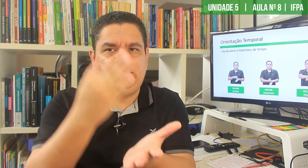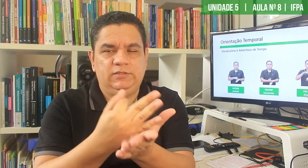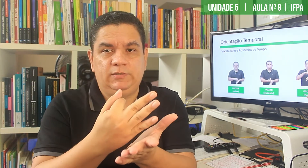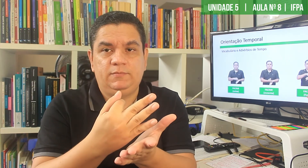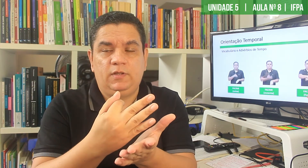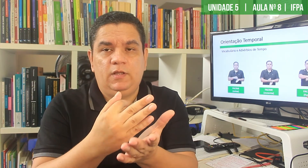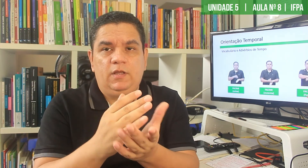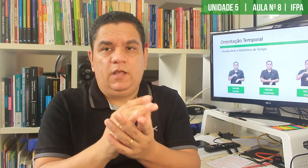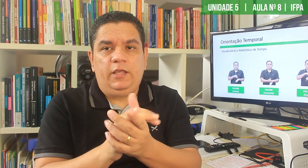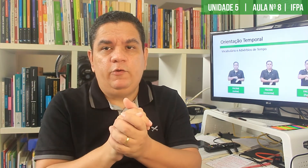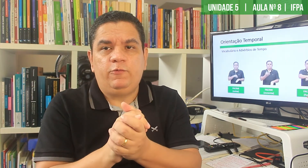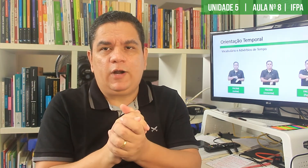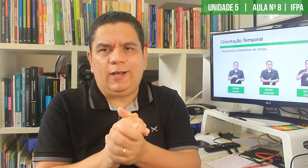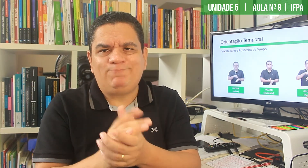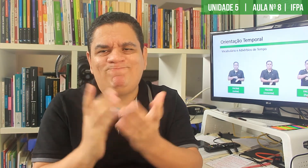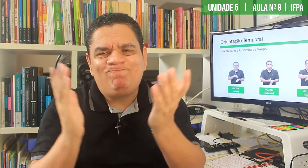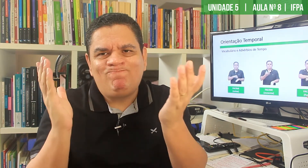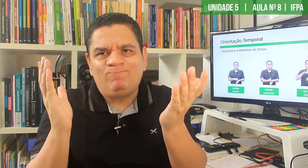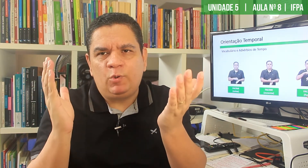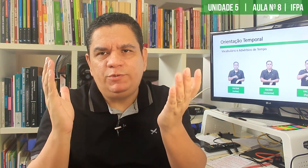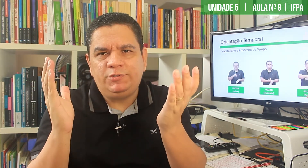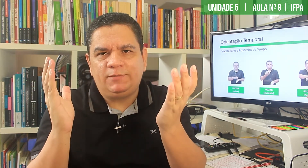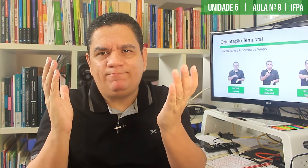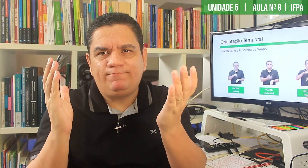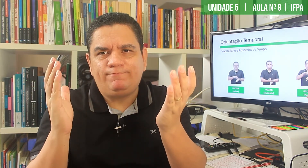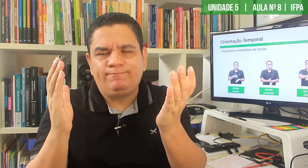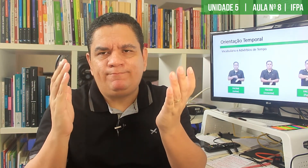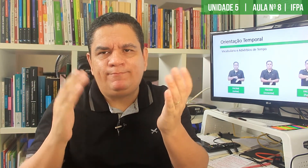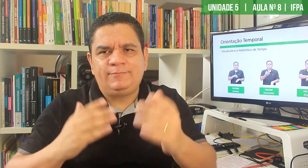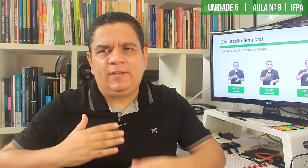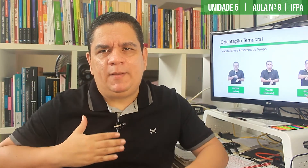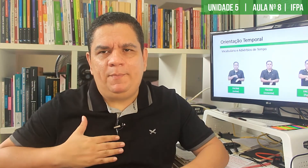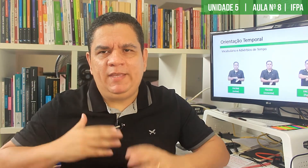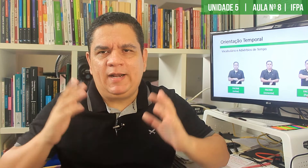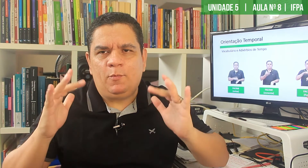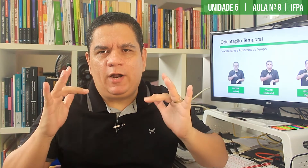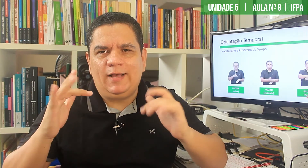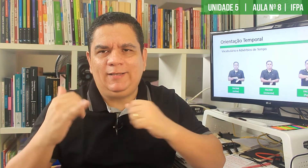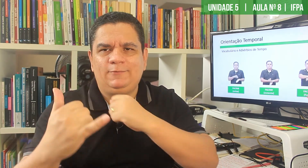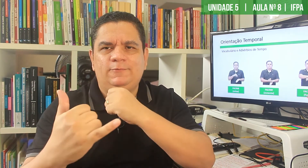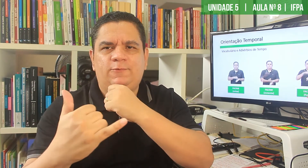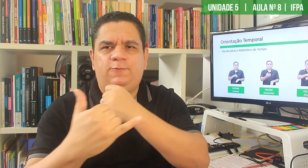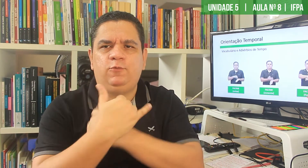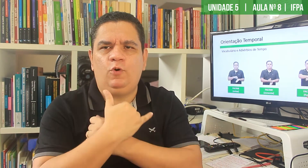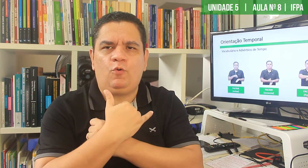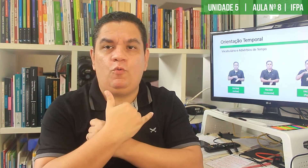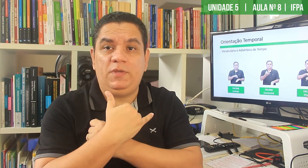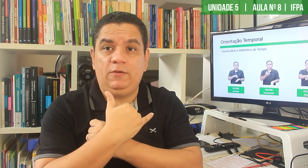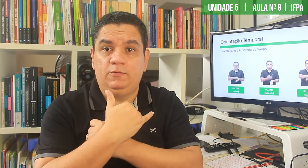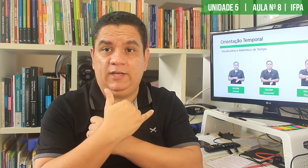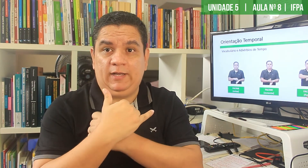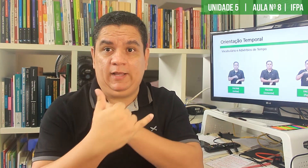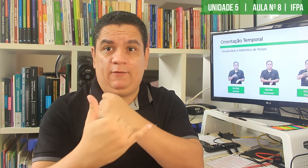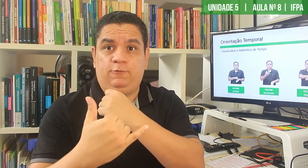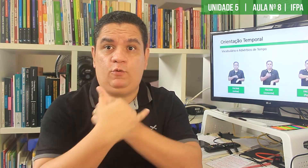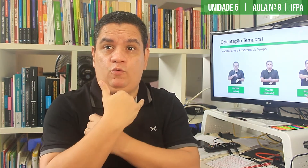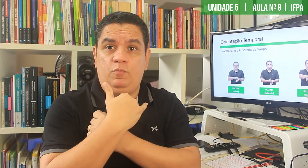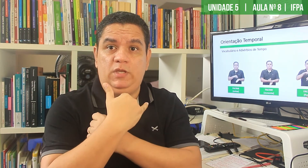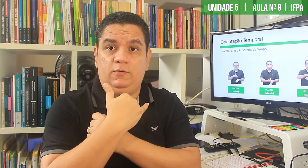batida. E o furar, poxa, minha namorada furou comigo, né? Ela furou comigo,